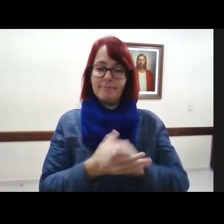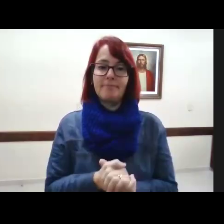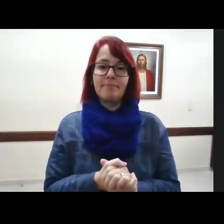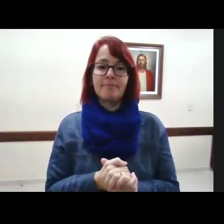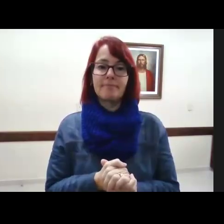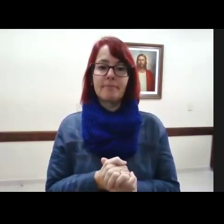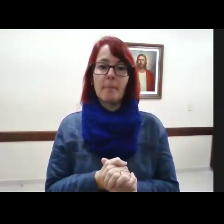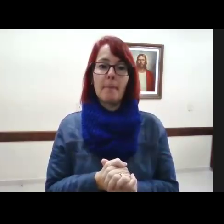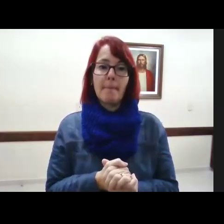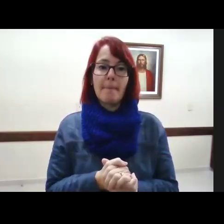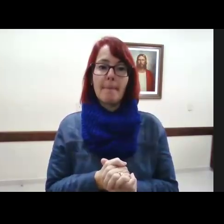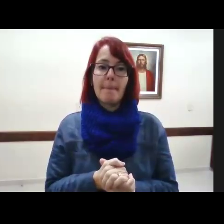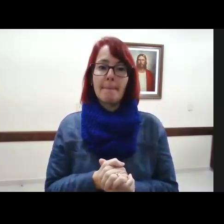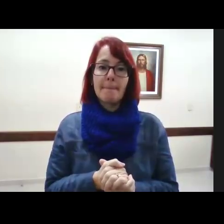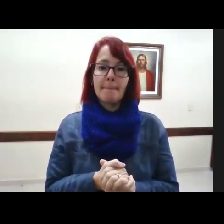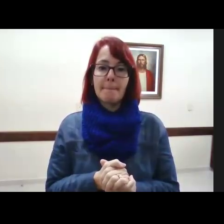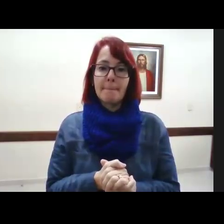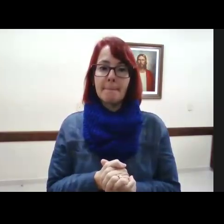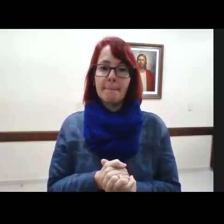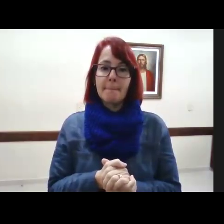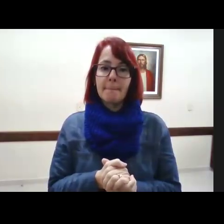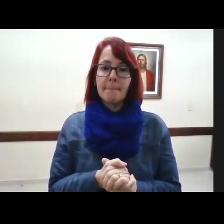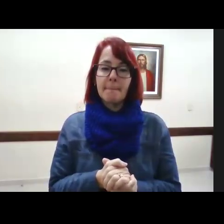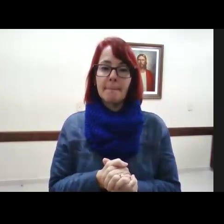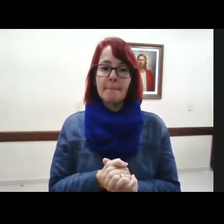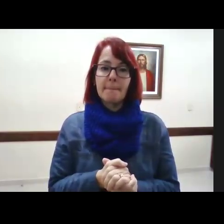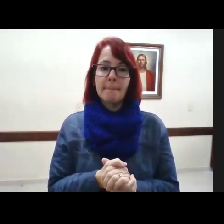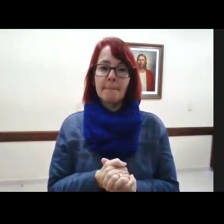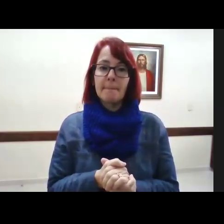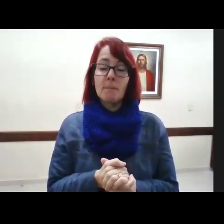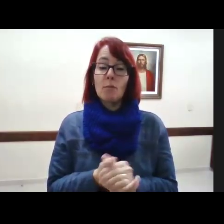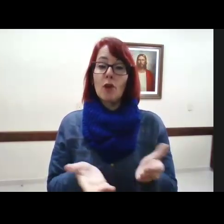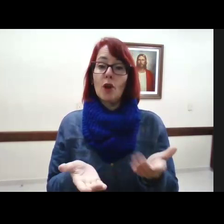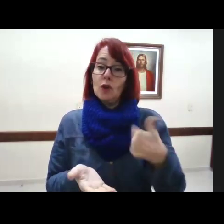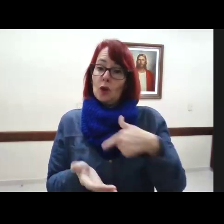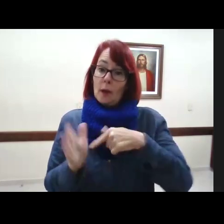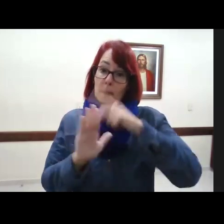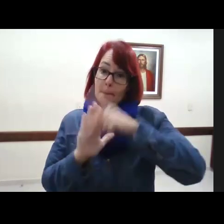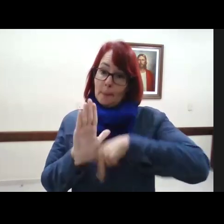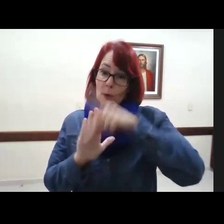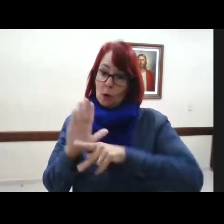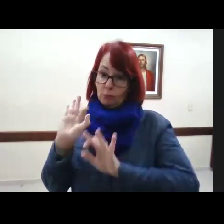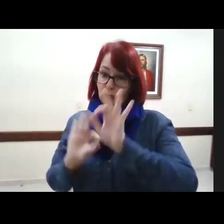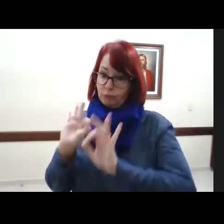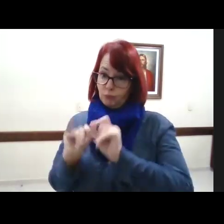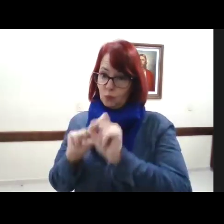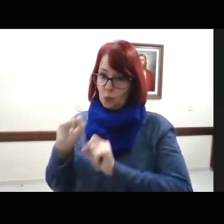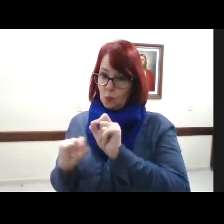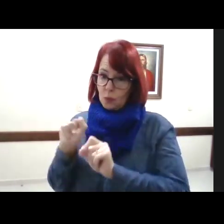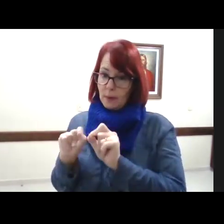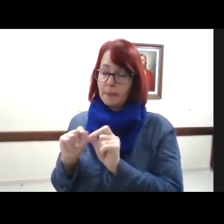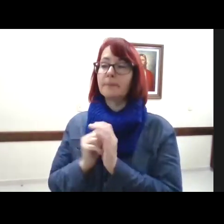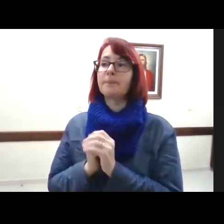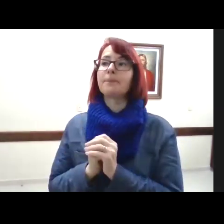Então, nós temos como um projeto organizado, foram